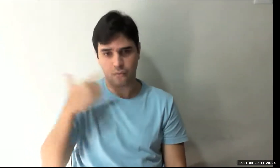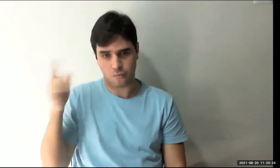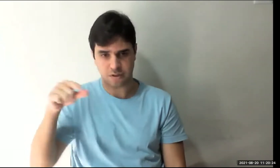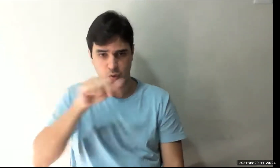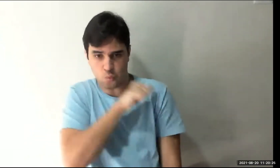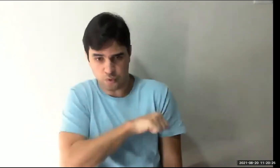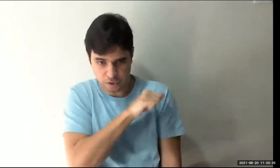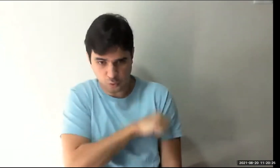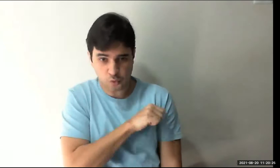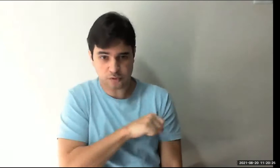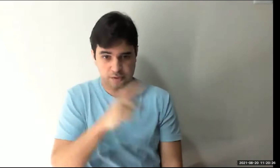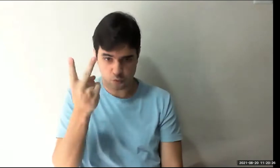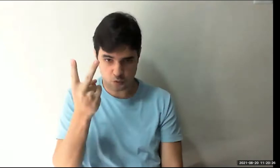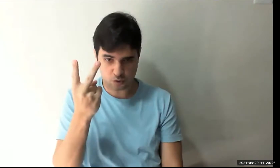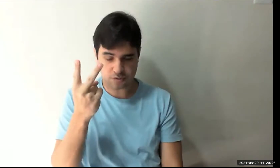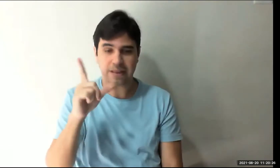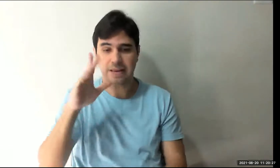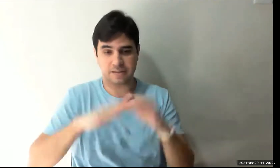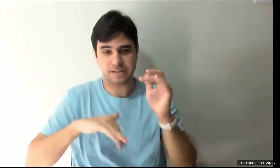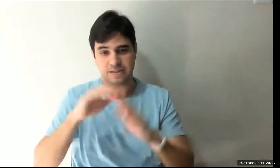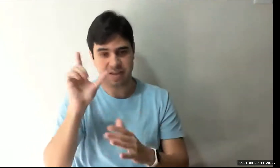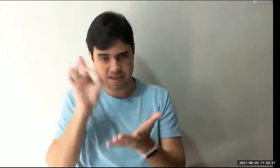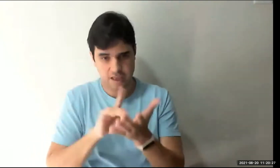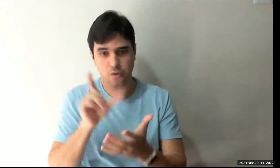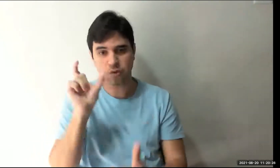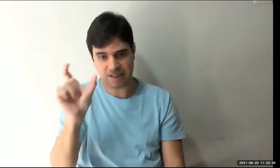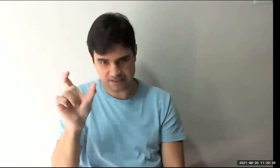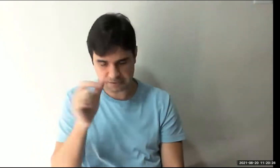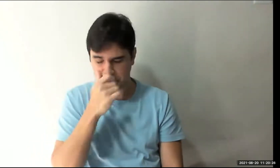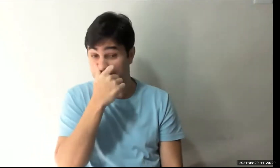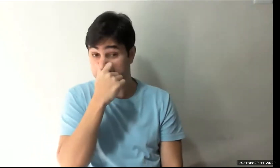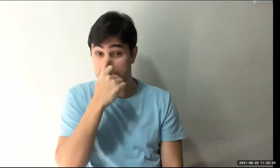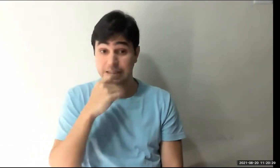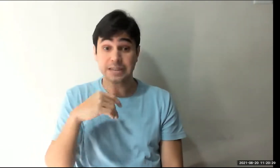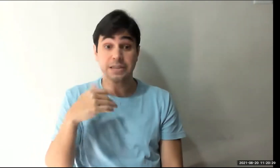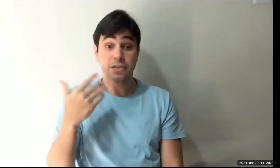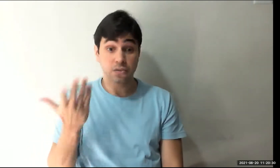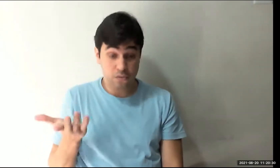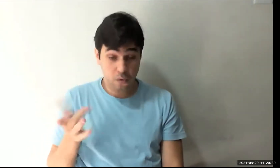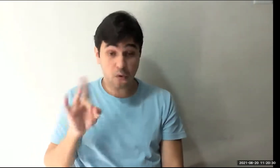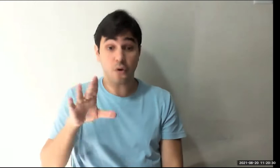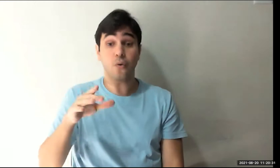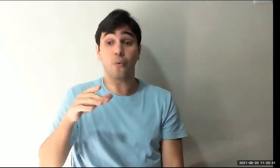com o esporte, eu e tem mais um outro professor, que eu fiz o sinal agora.